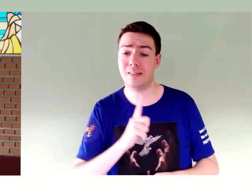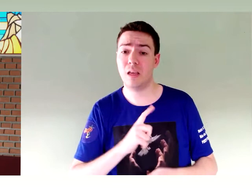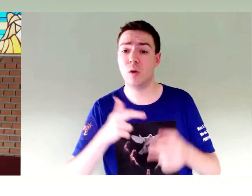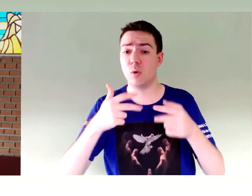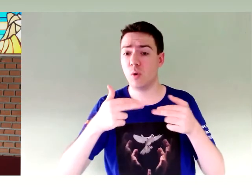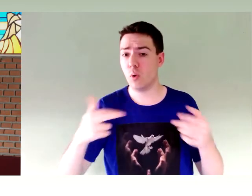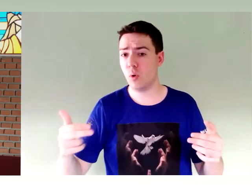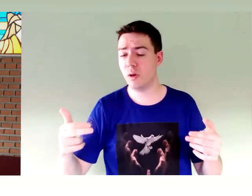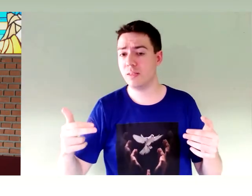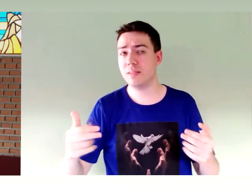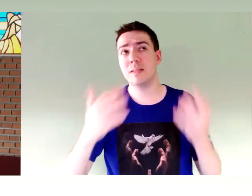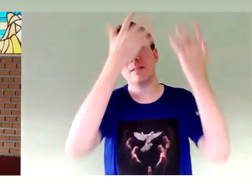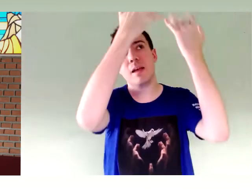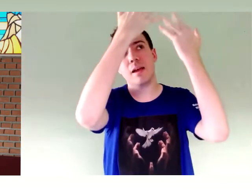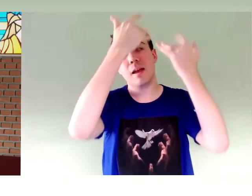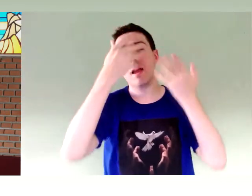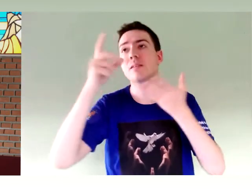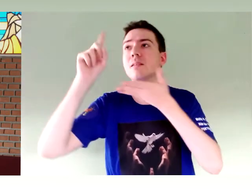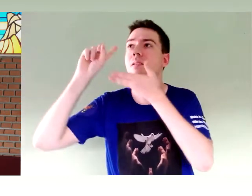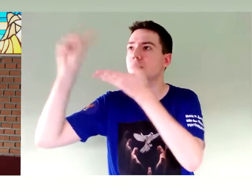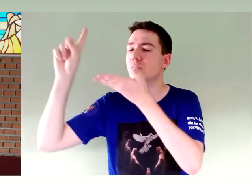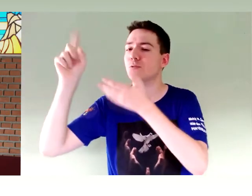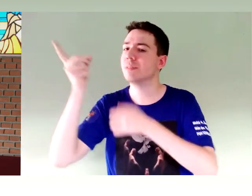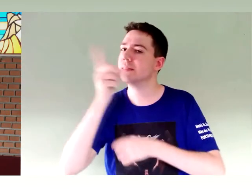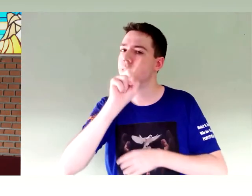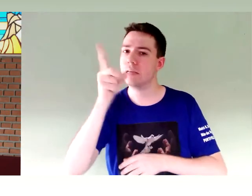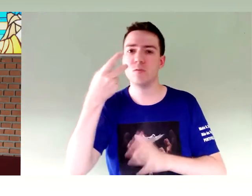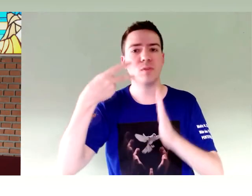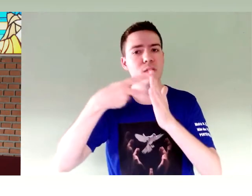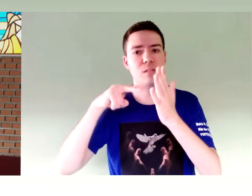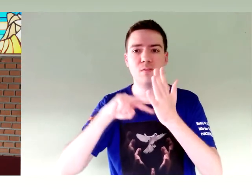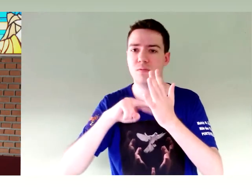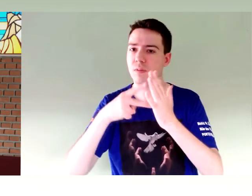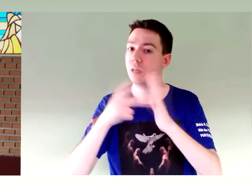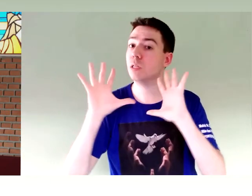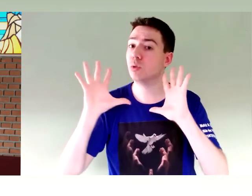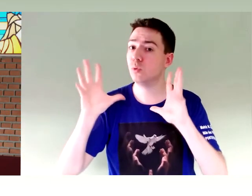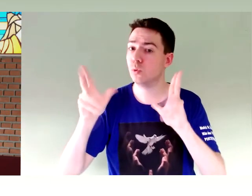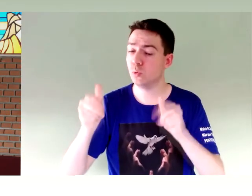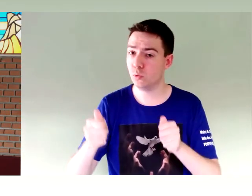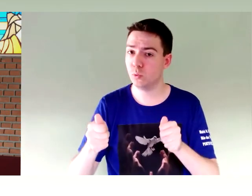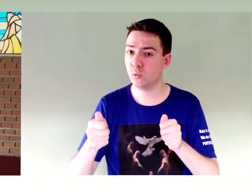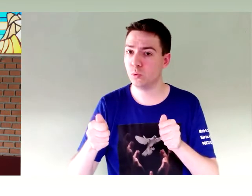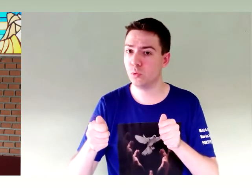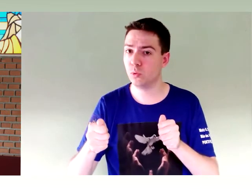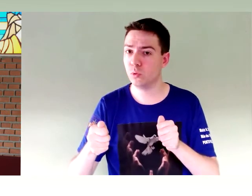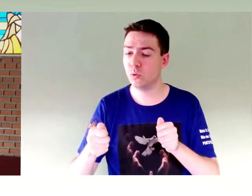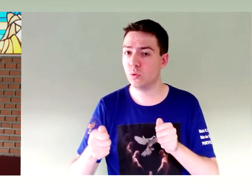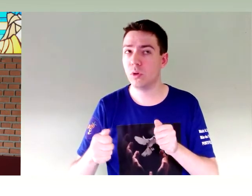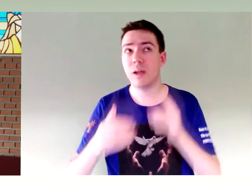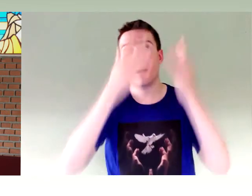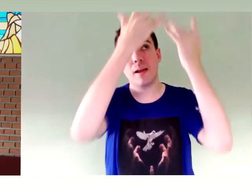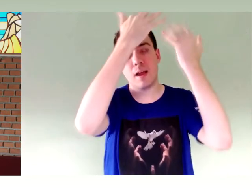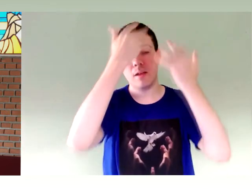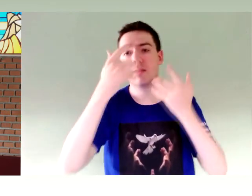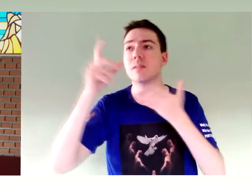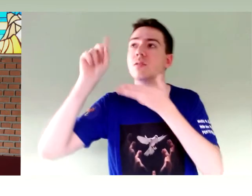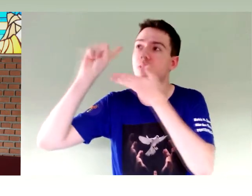contêm elementos de graça não significa que tudo nelas seja fruto da